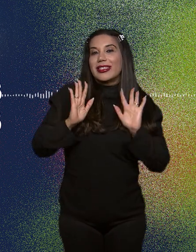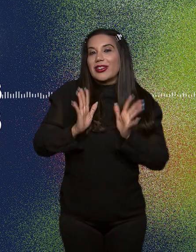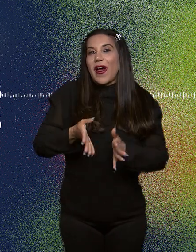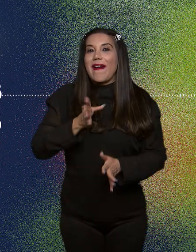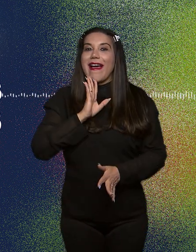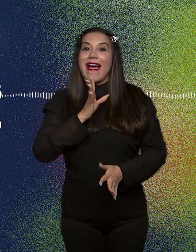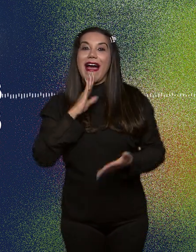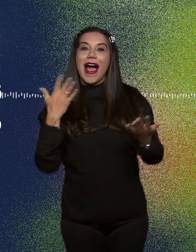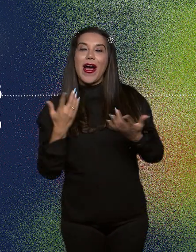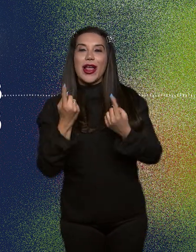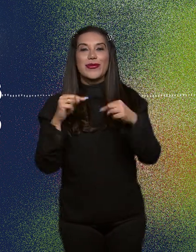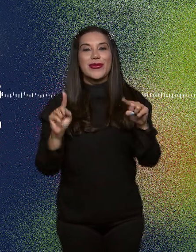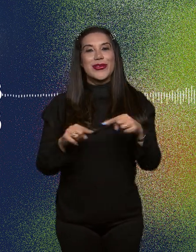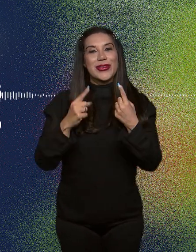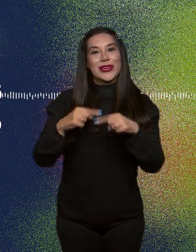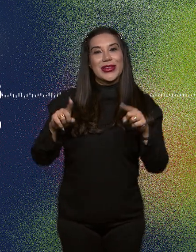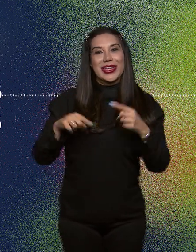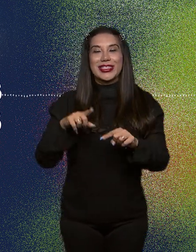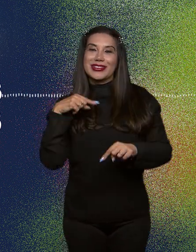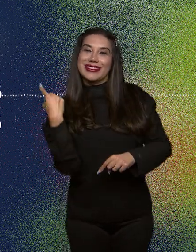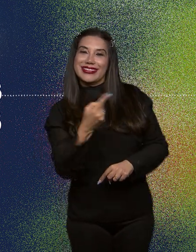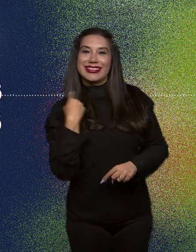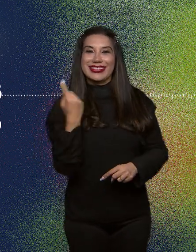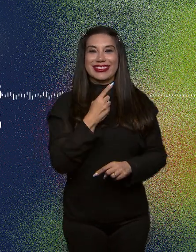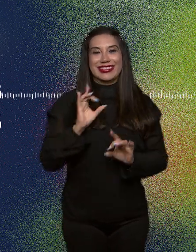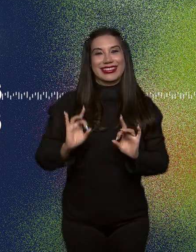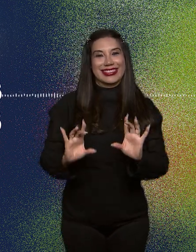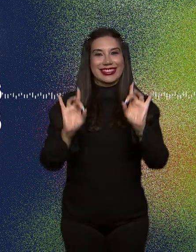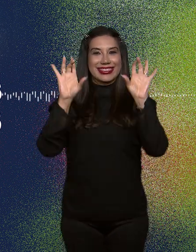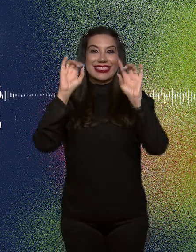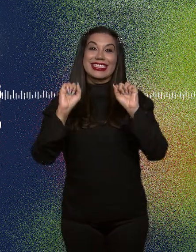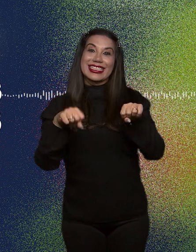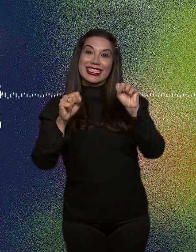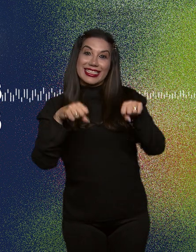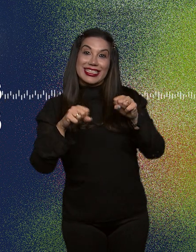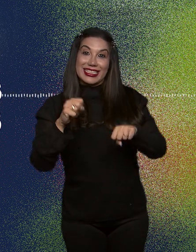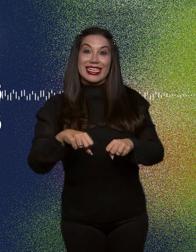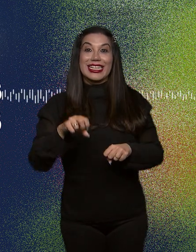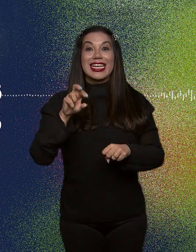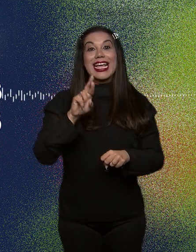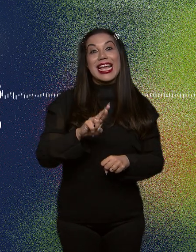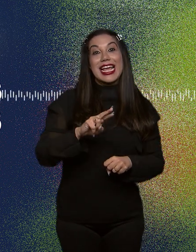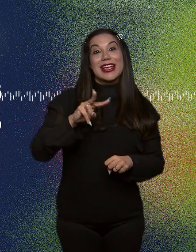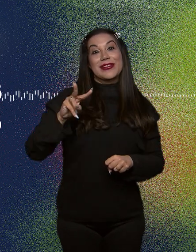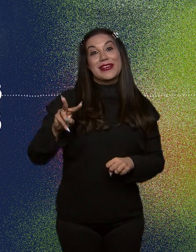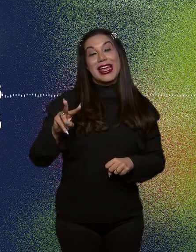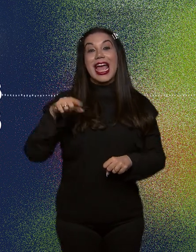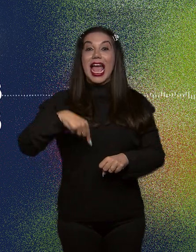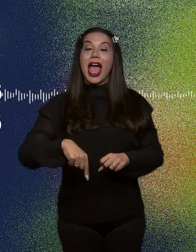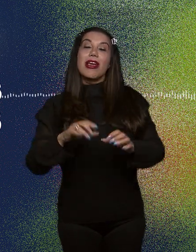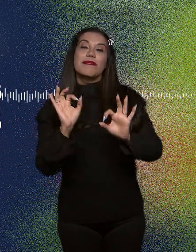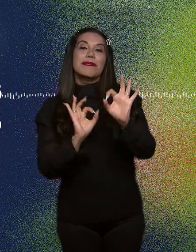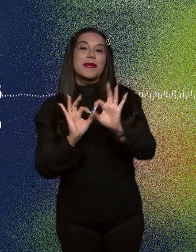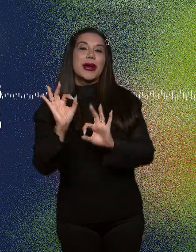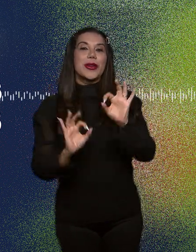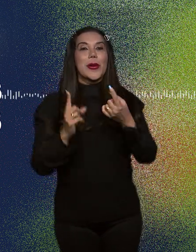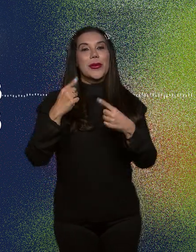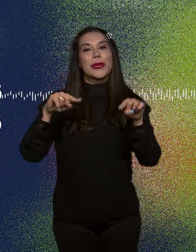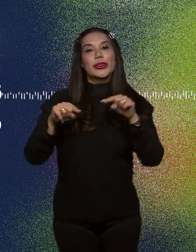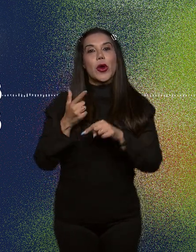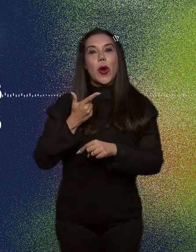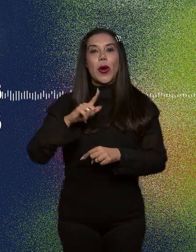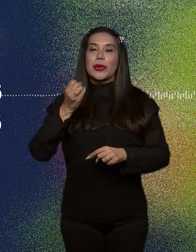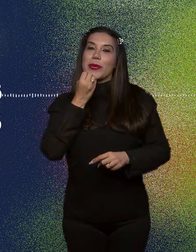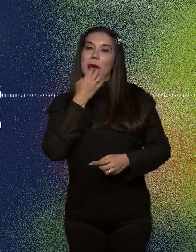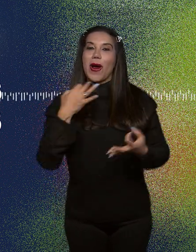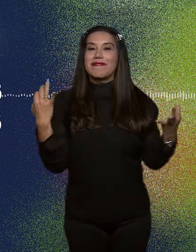Agora temos uma trilha sonora composta só pra gente. É isso aí, foi o Ricardo Vilas quem compôs essa música e as outras que vão dar o